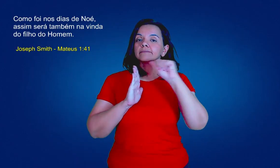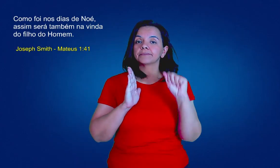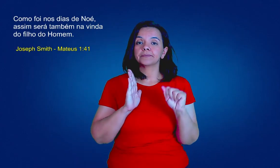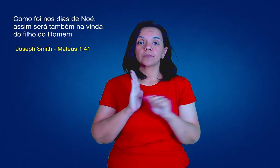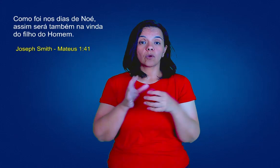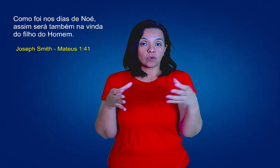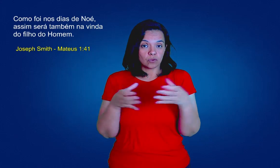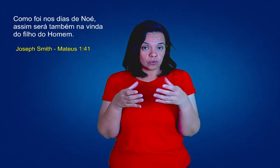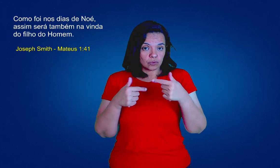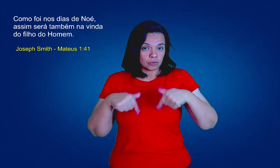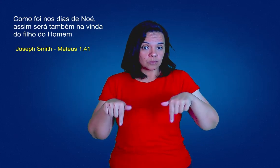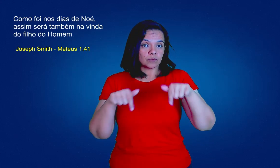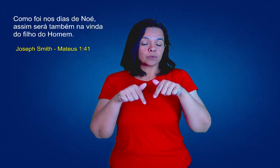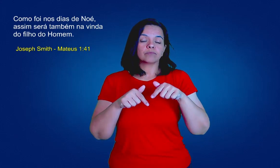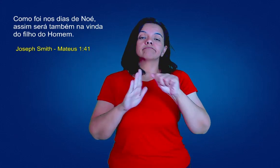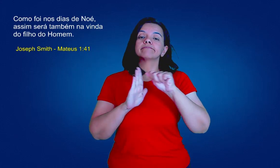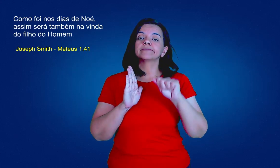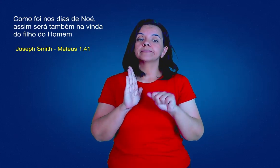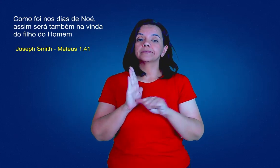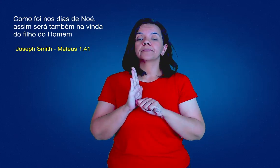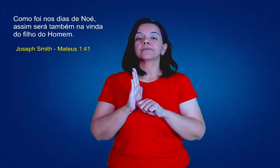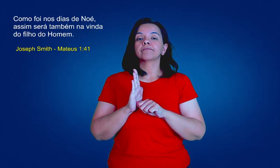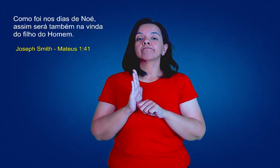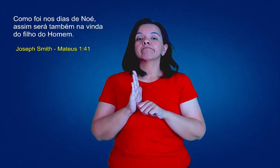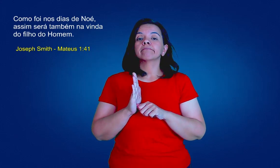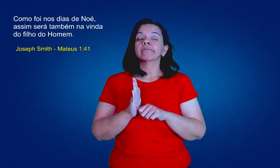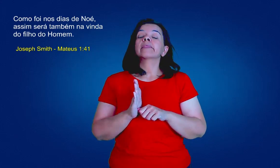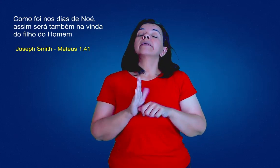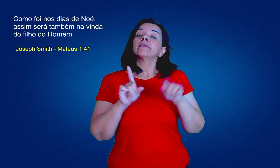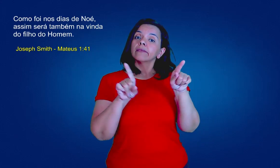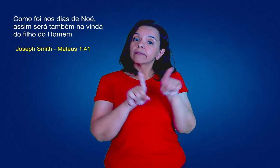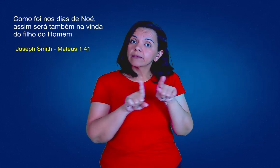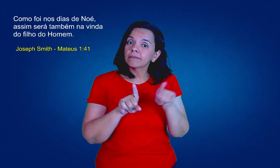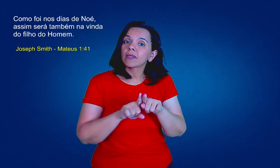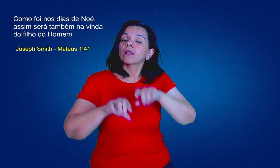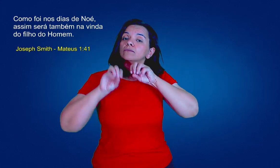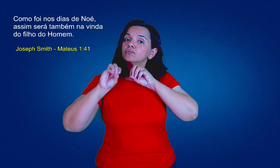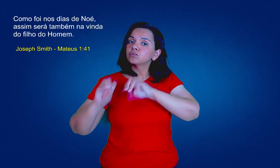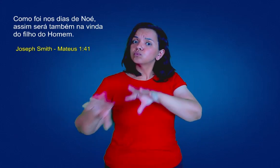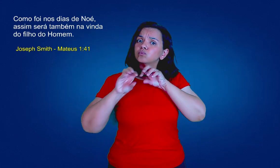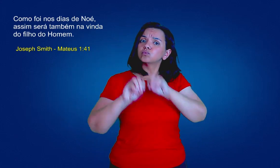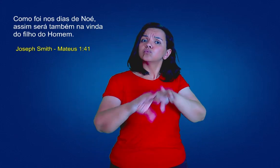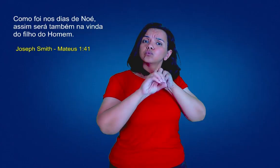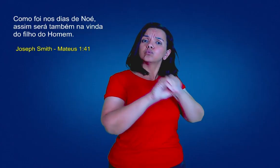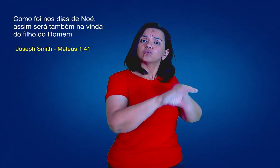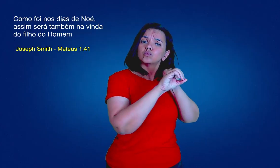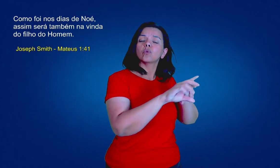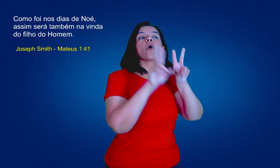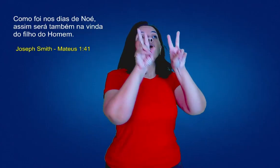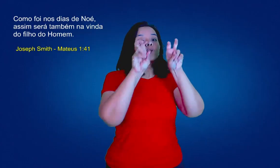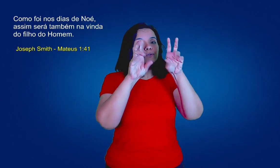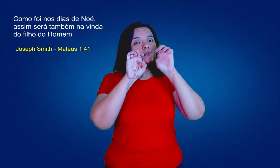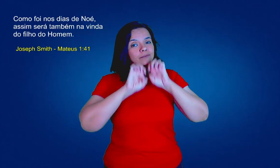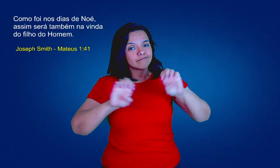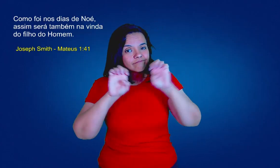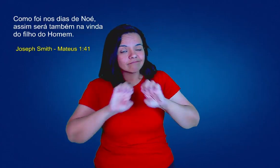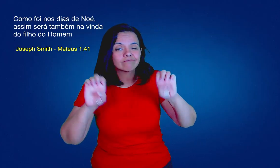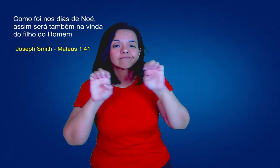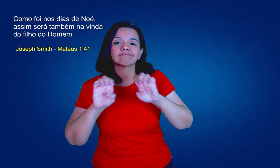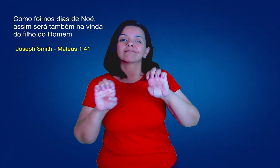E o profeta e seus apóstolos, né, o quórum dos 12 apóstolos, também continuam a ensinar o